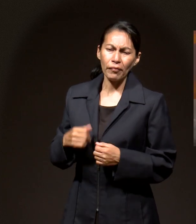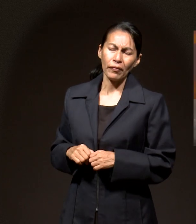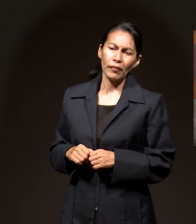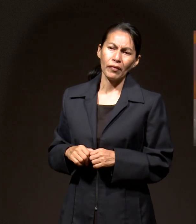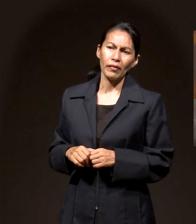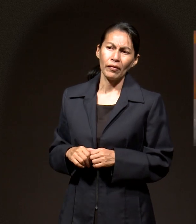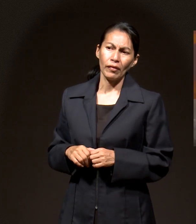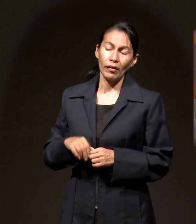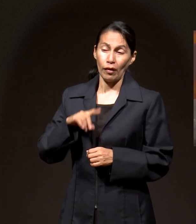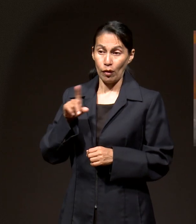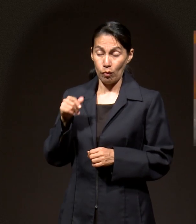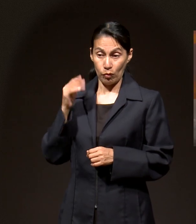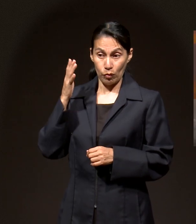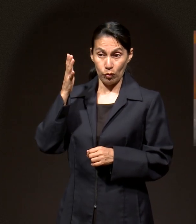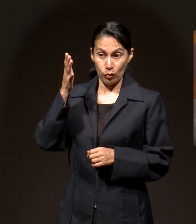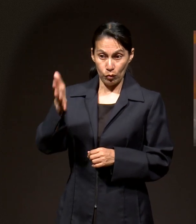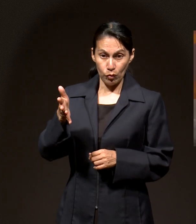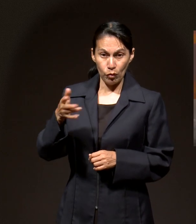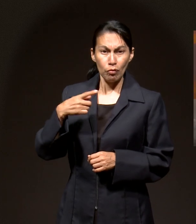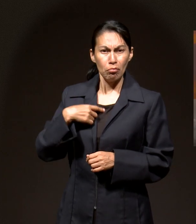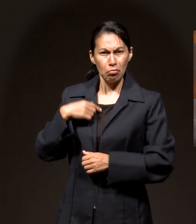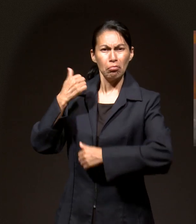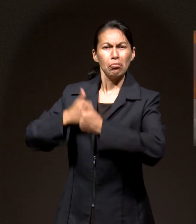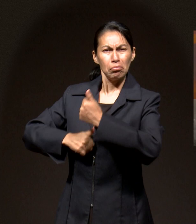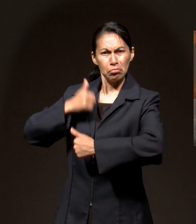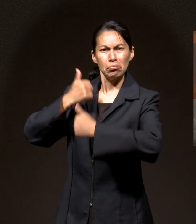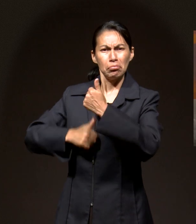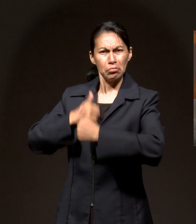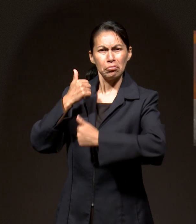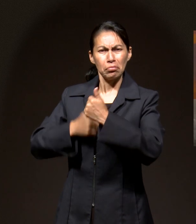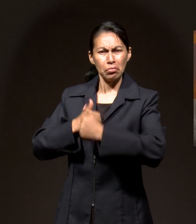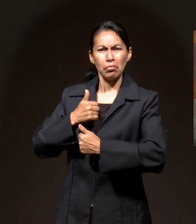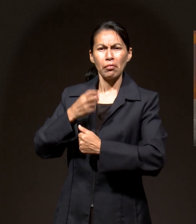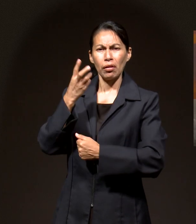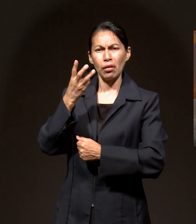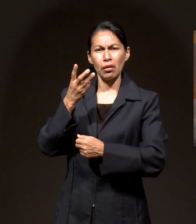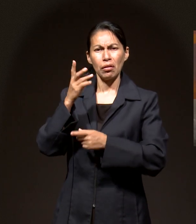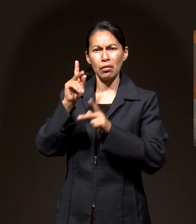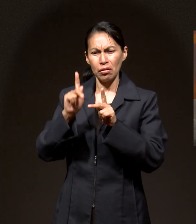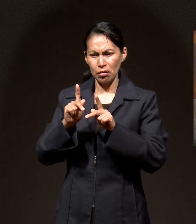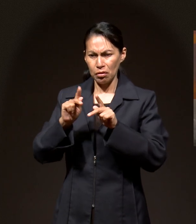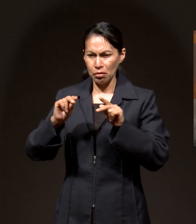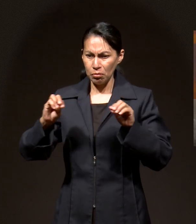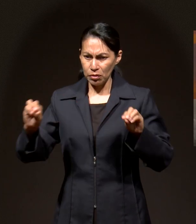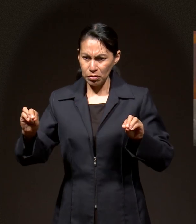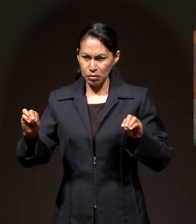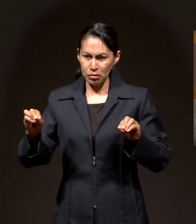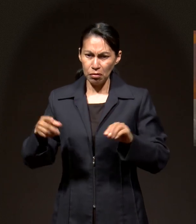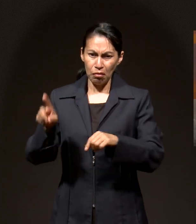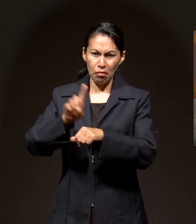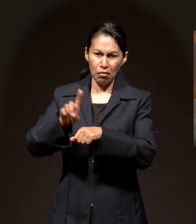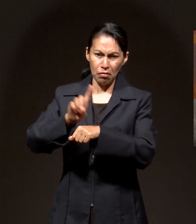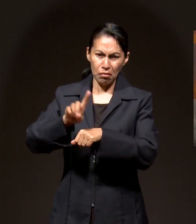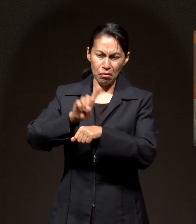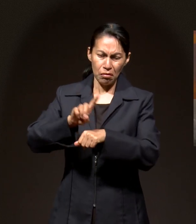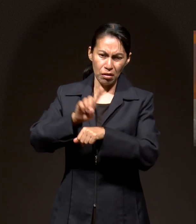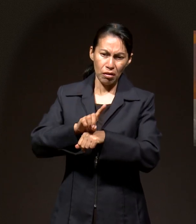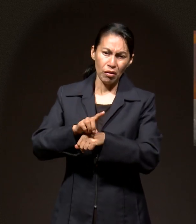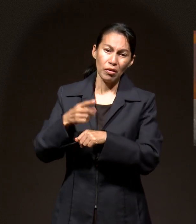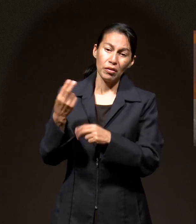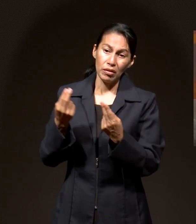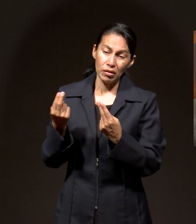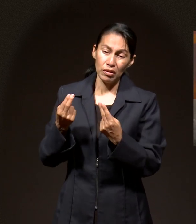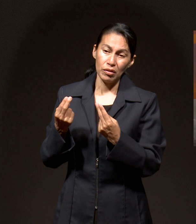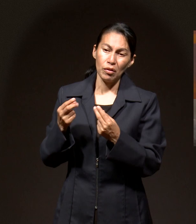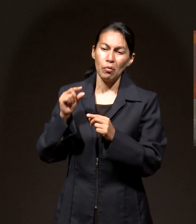salud y quiero llegar a poder tener la capacidad de correr 3 kilómetros todos los días.